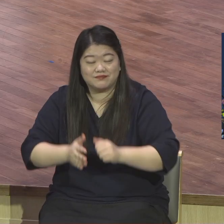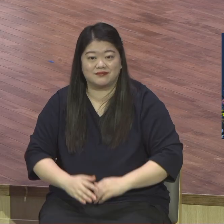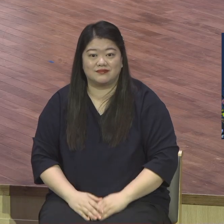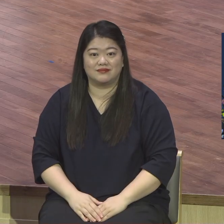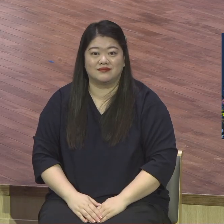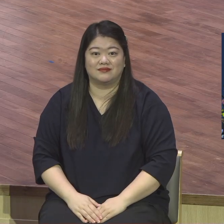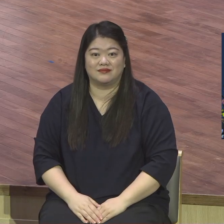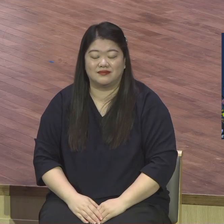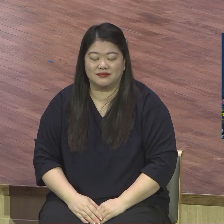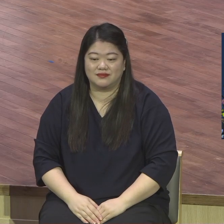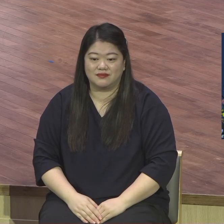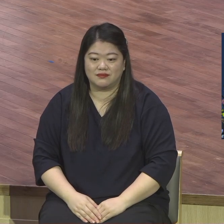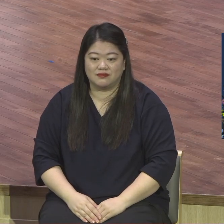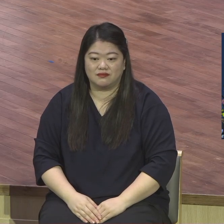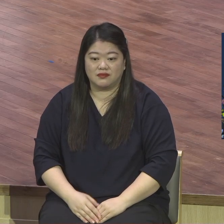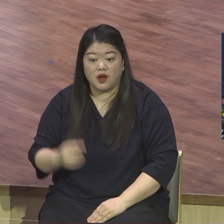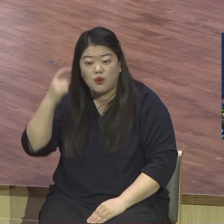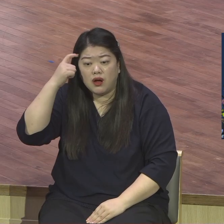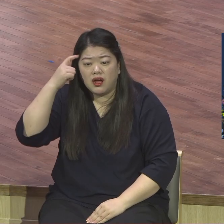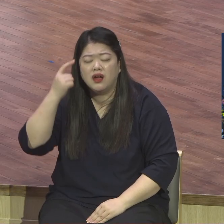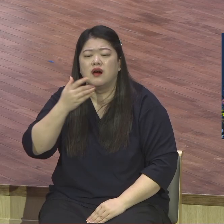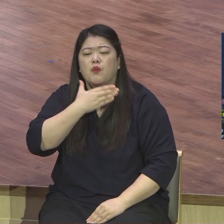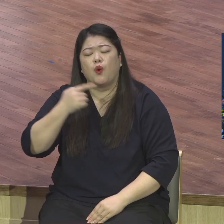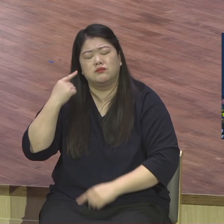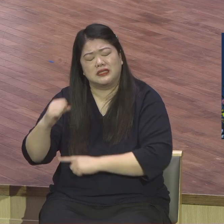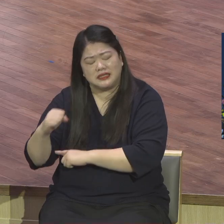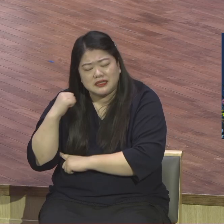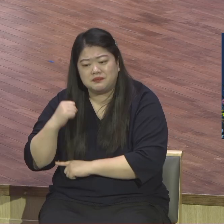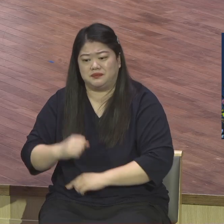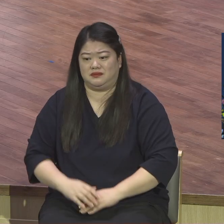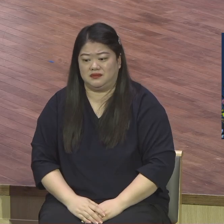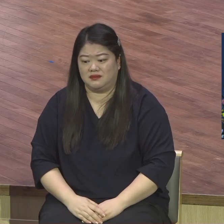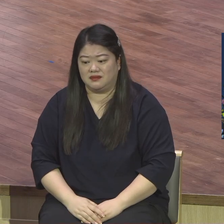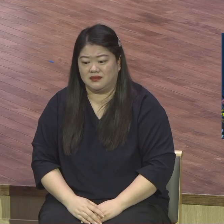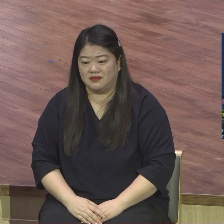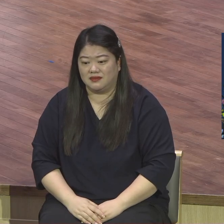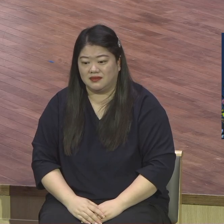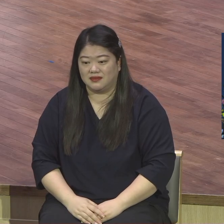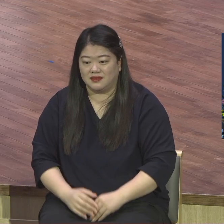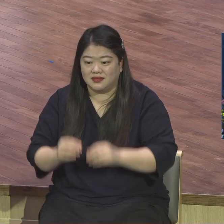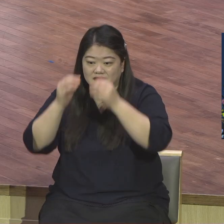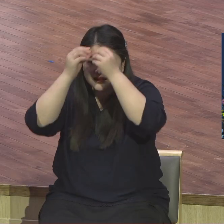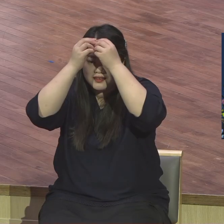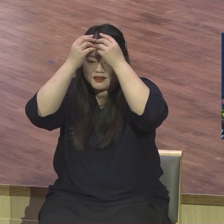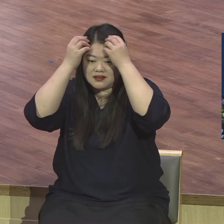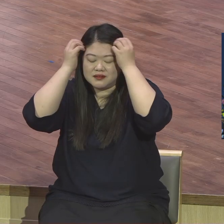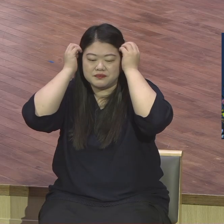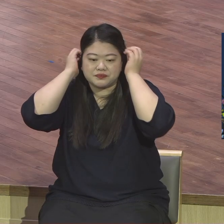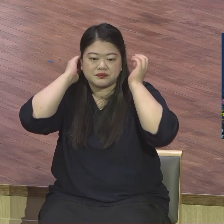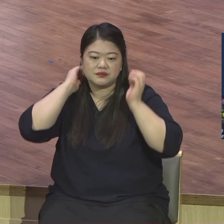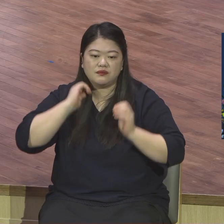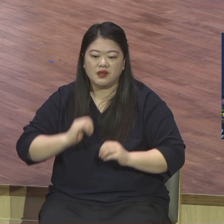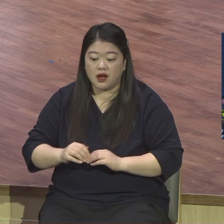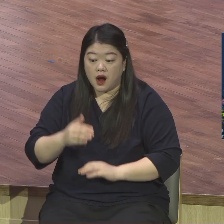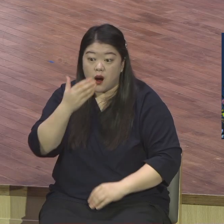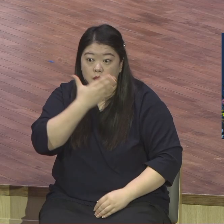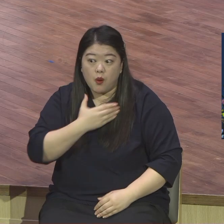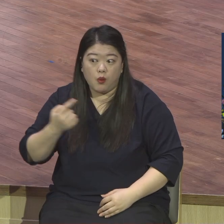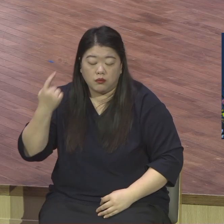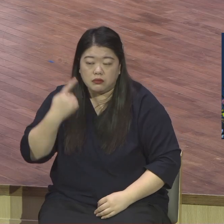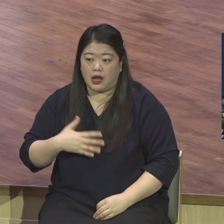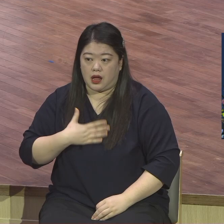위력이 얼마나 큰가를, 그리고 복음 안에 주어진 이 새로운 축복,